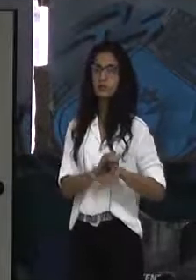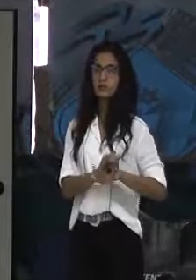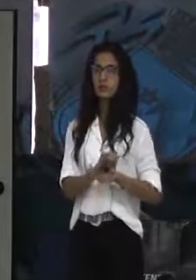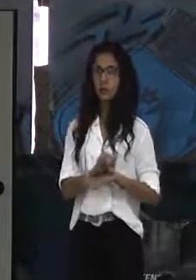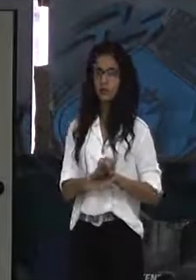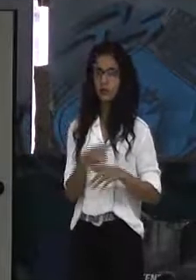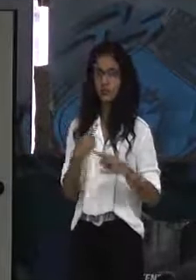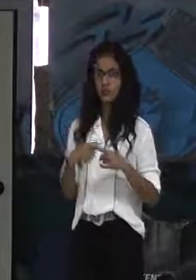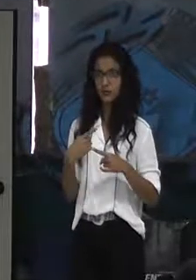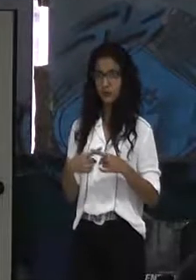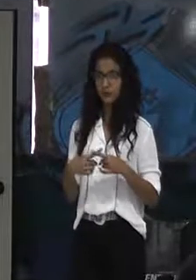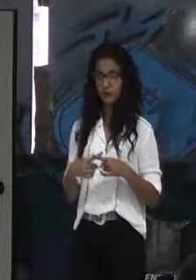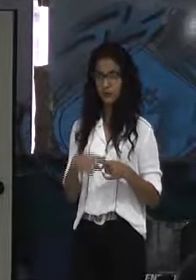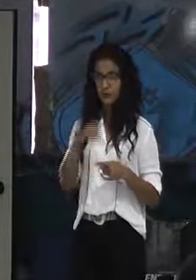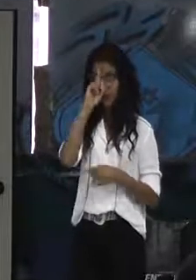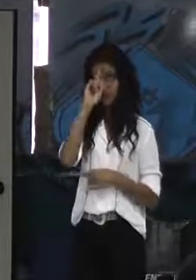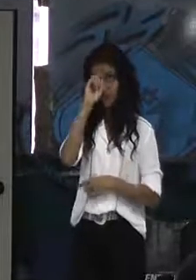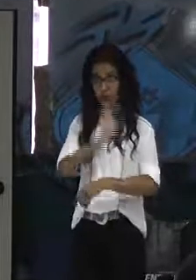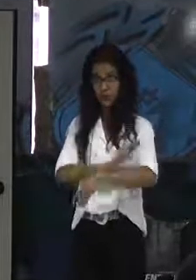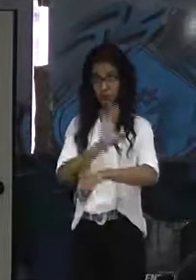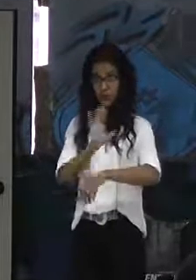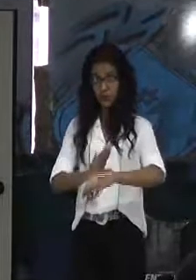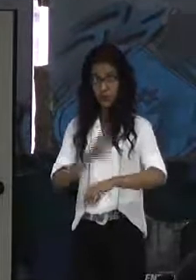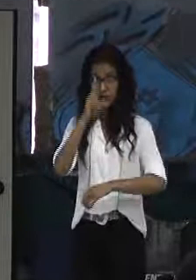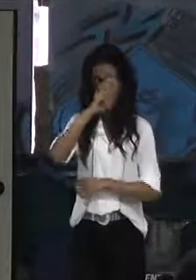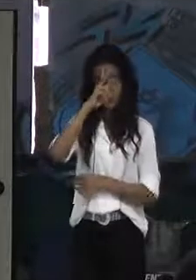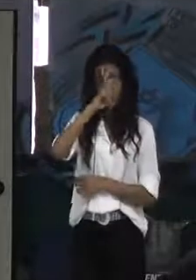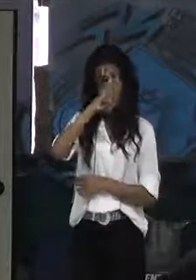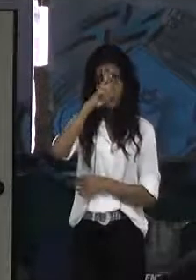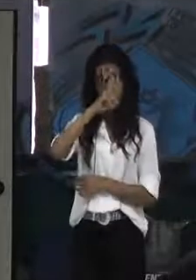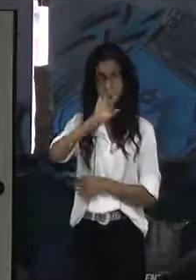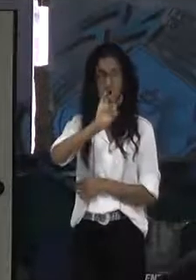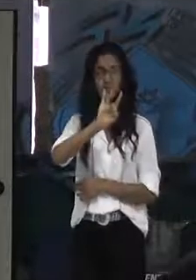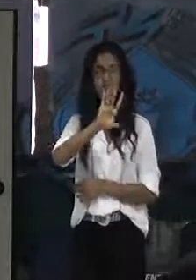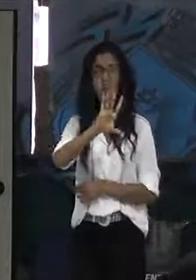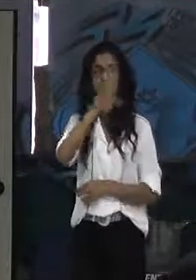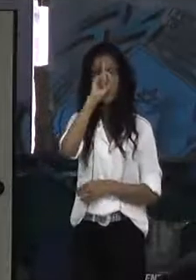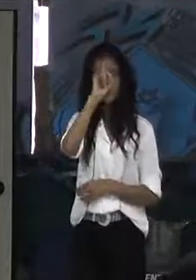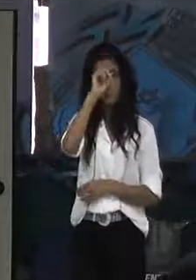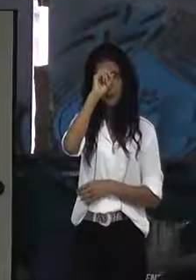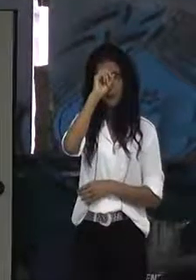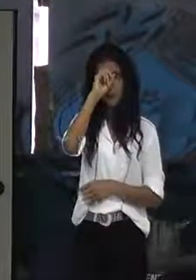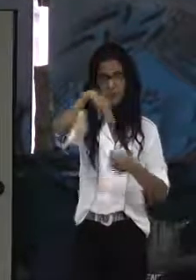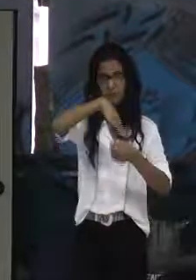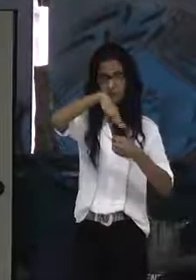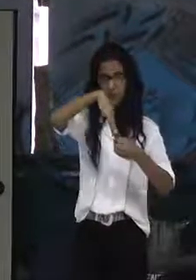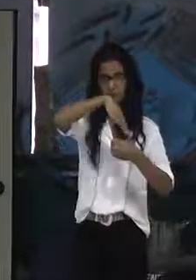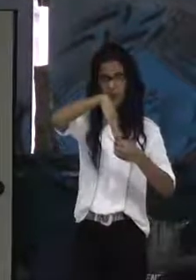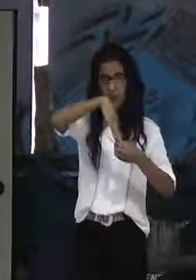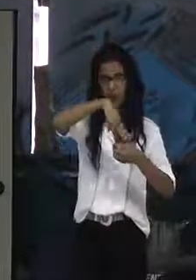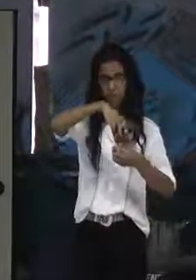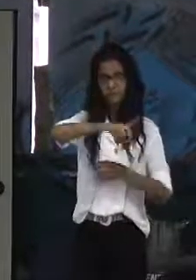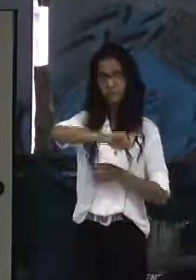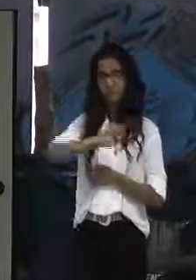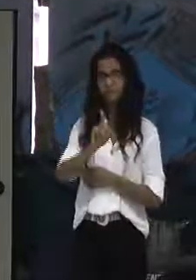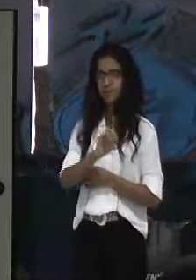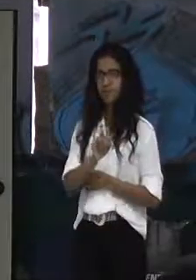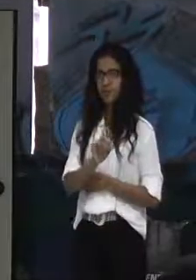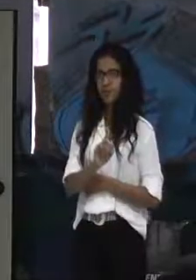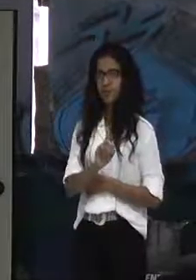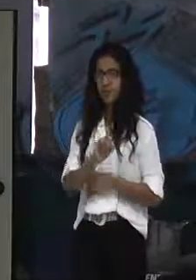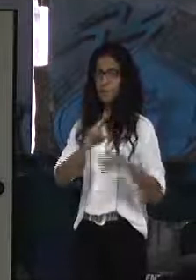Porque o hospital em geral, é bom lembrar, ele não é um hospital municipal. Ele não era um hospital municipal. Mas por